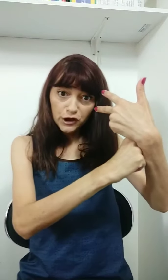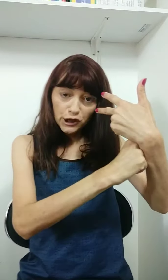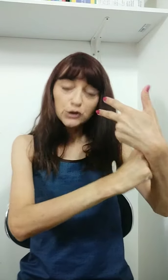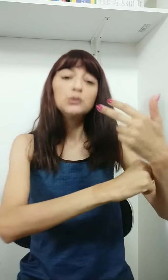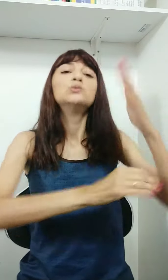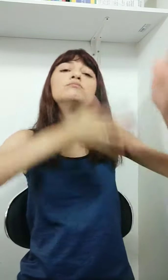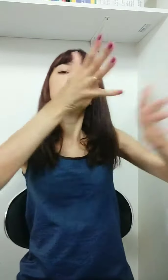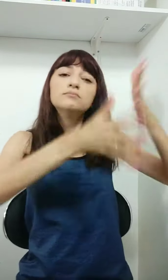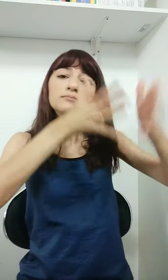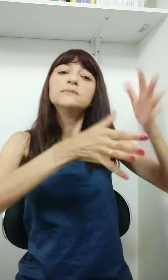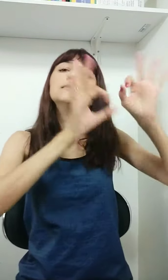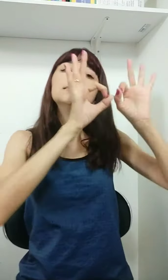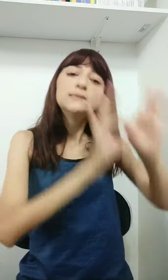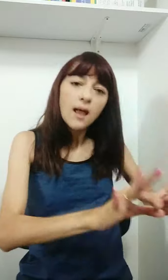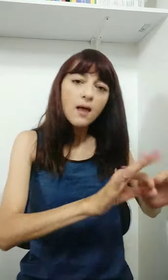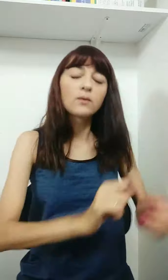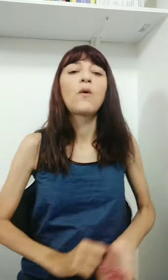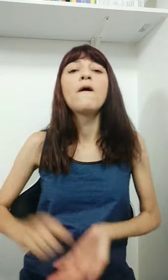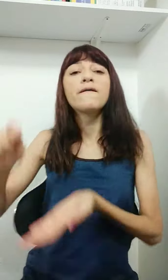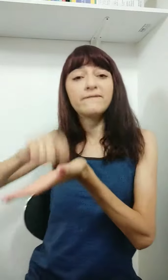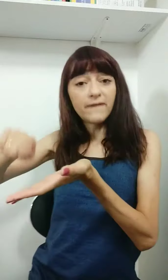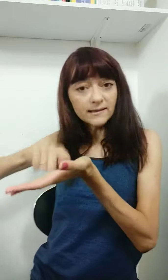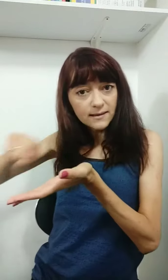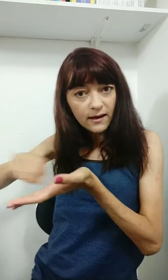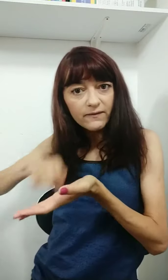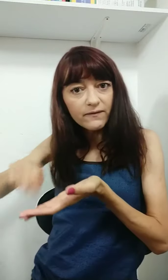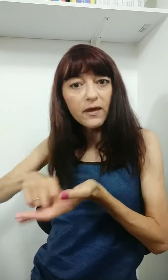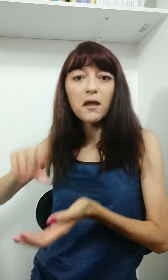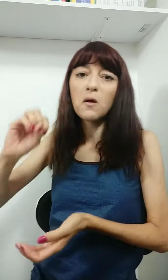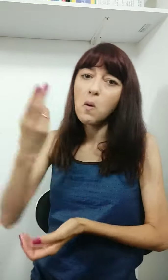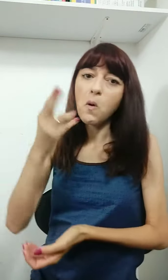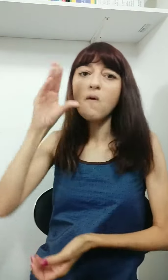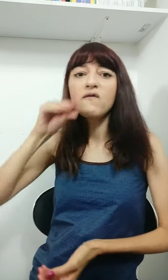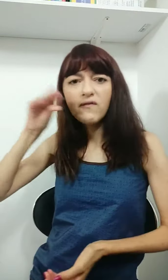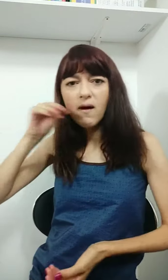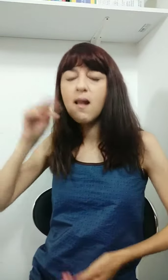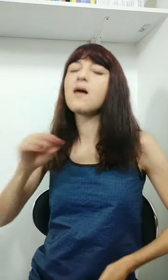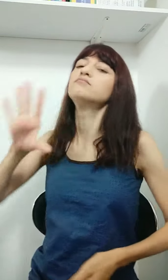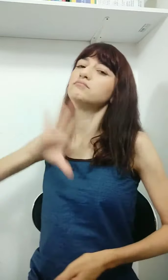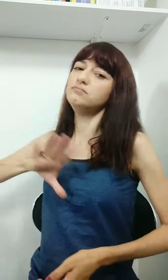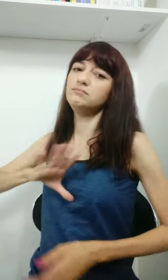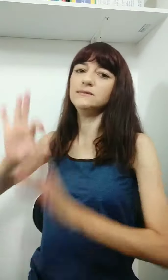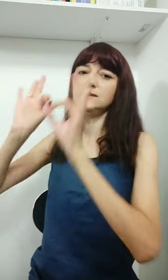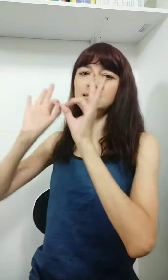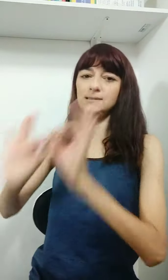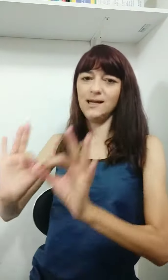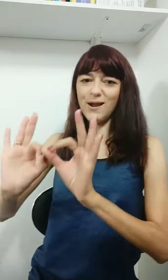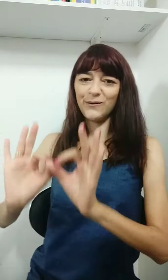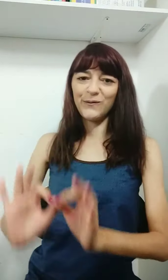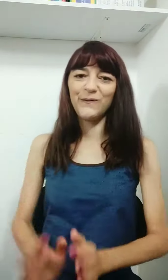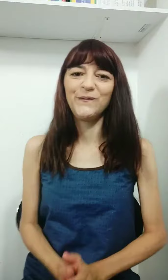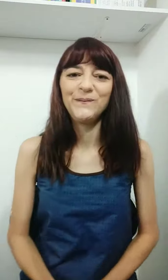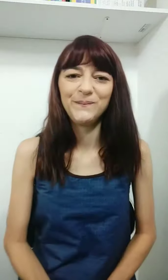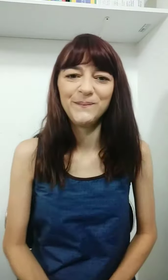língua portuguesa. Não, gente, pode me mandar em língua portuguesa, eu sei português também. Mas, no entanto, se você me mandar uma mensagem